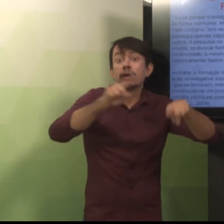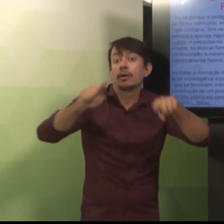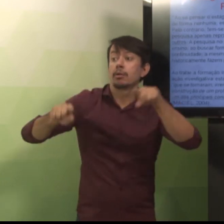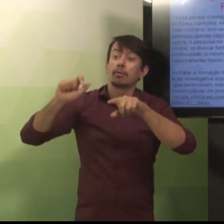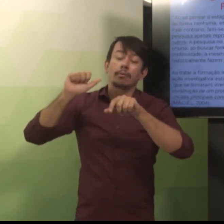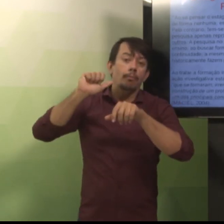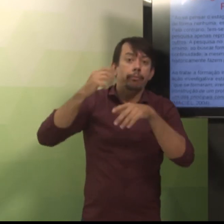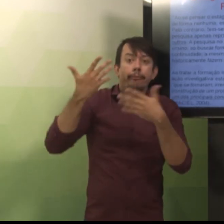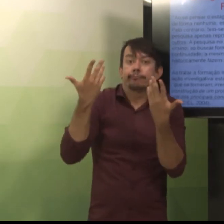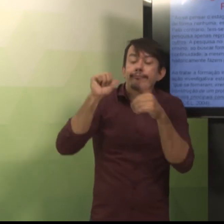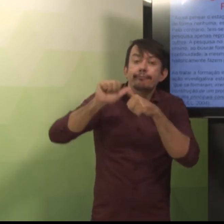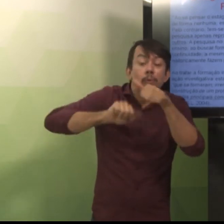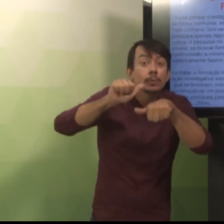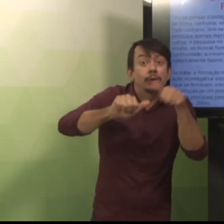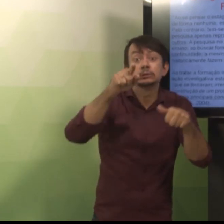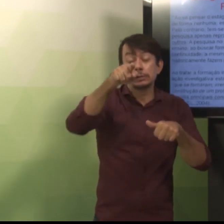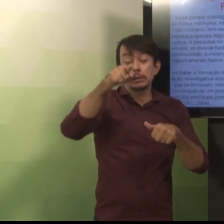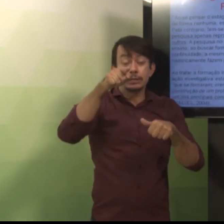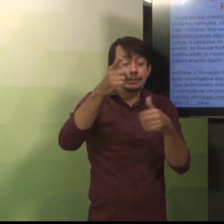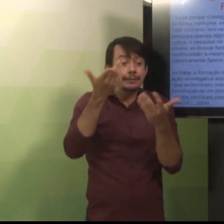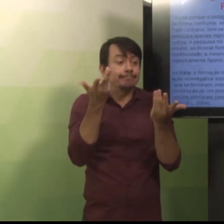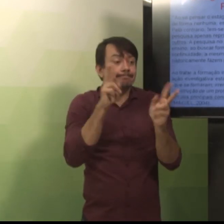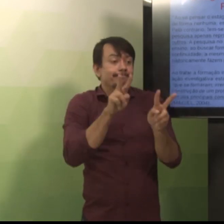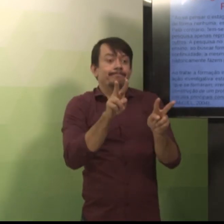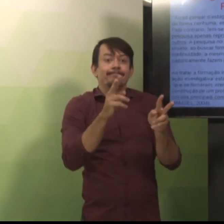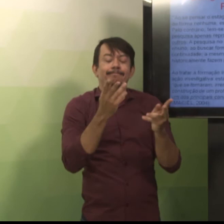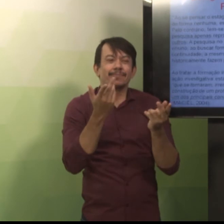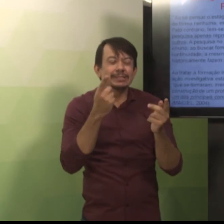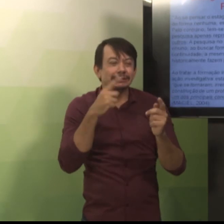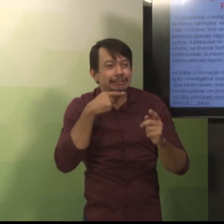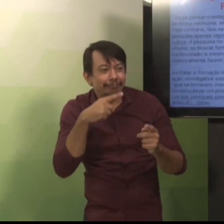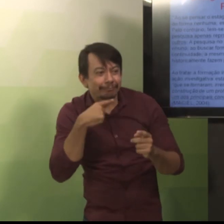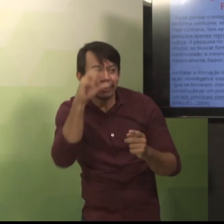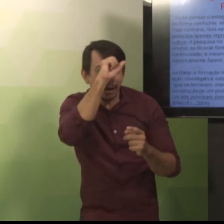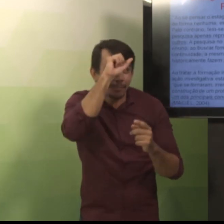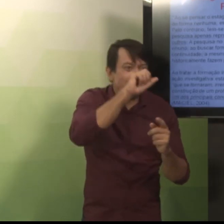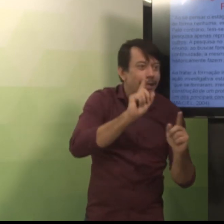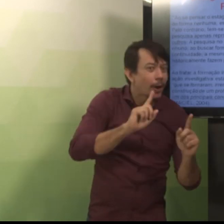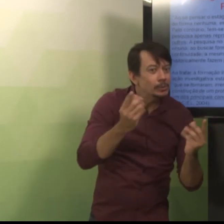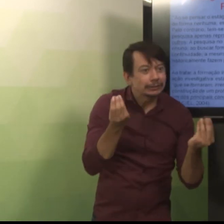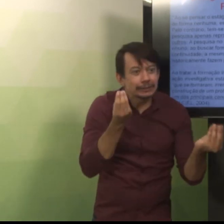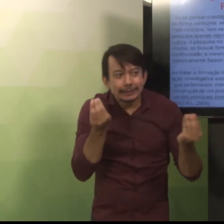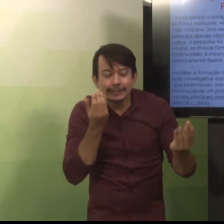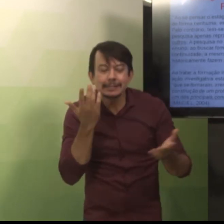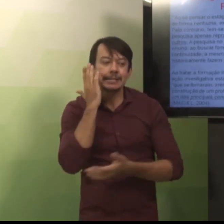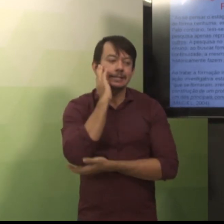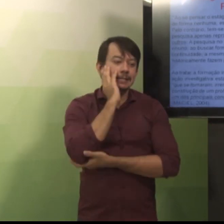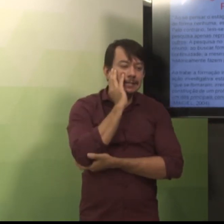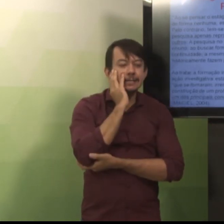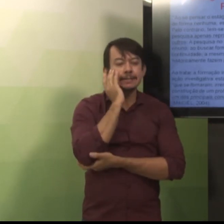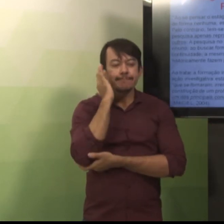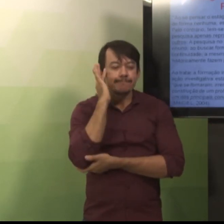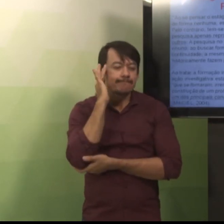continuam da mesma forma. Eles têm níveis diferentes, dúvidas no processo de